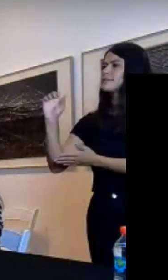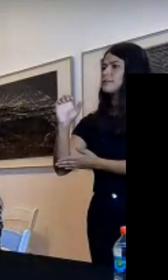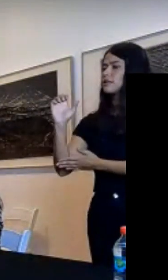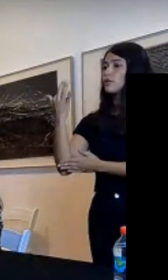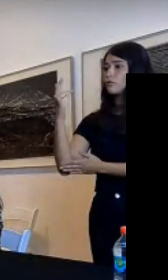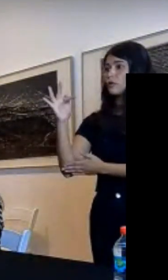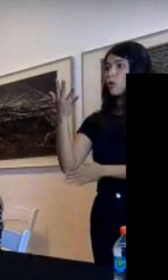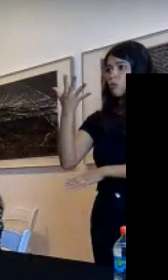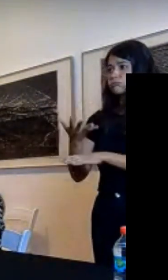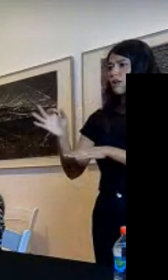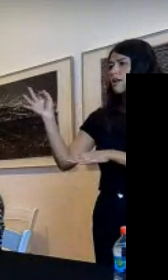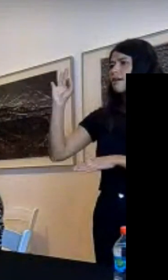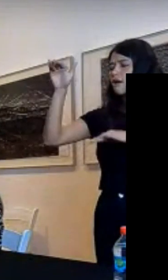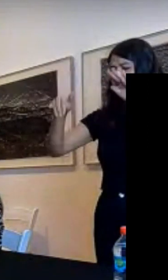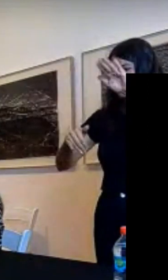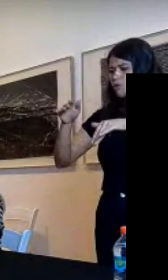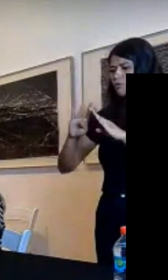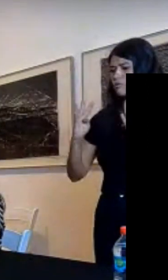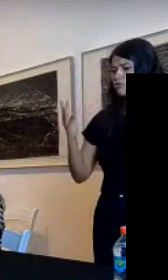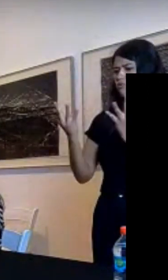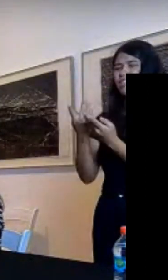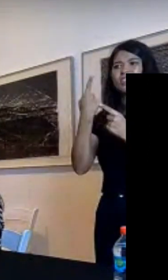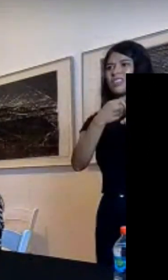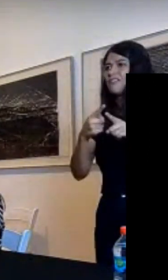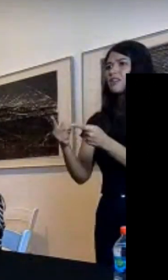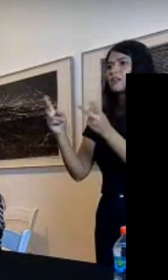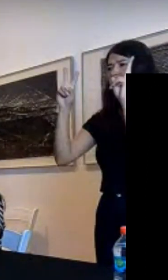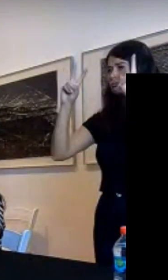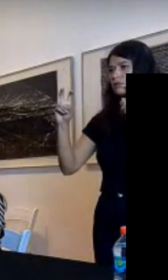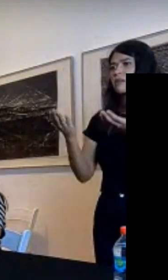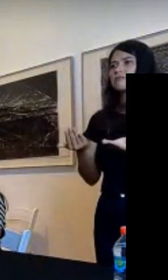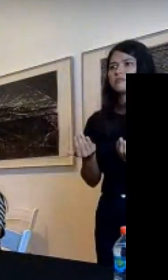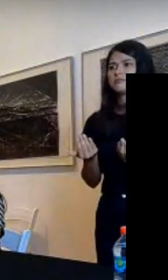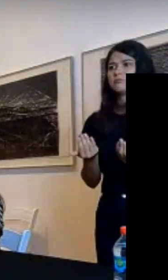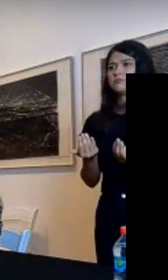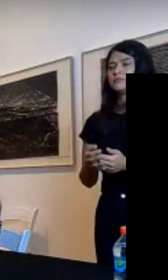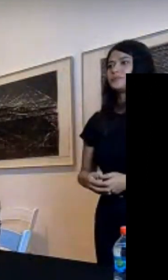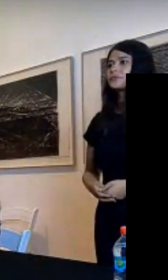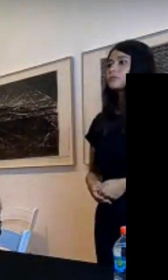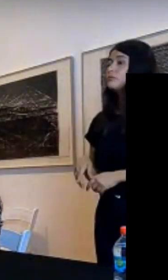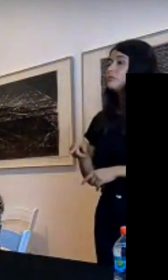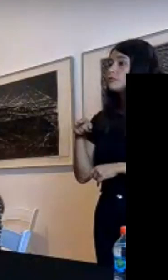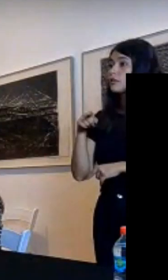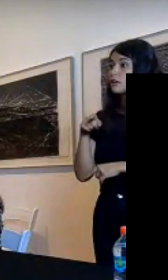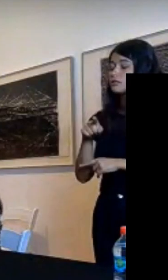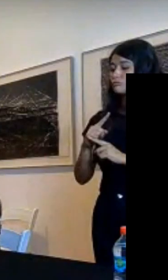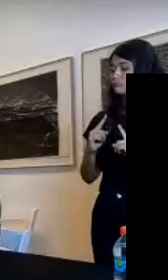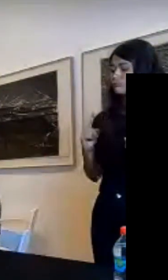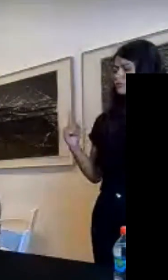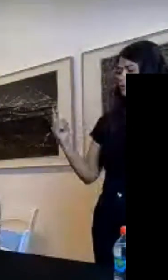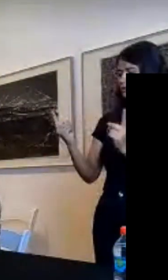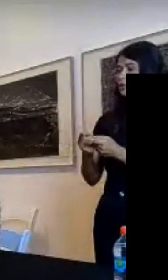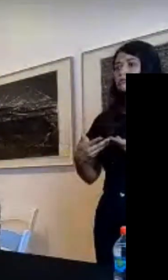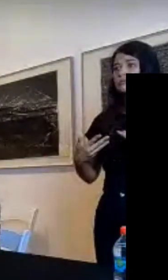febrero, cabildos en torno a distintas temáticas y necesidades que se estaban levantando. Y ahí, en ese contexto,